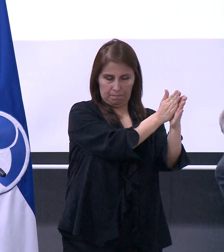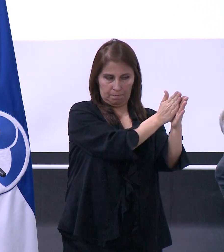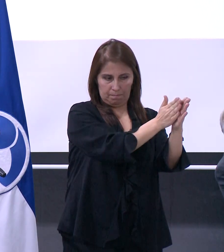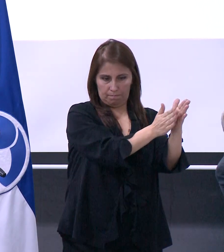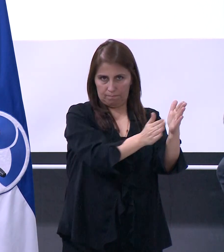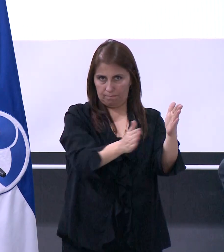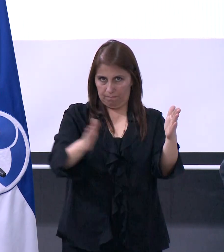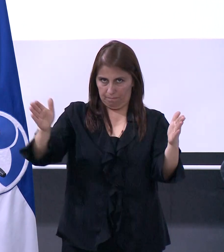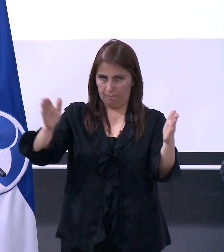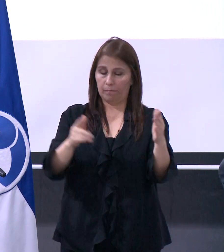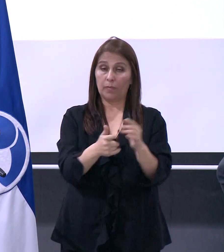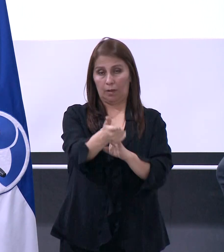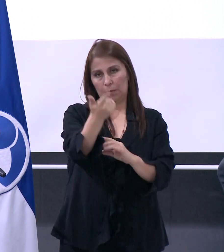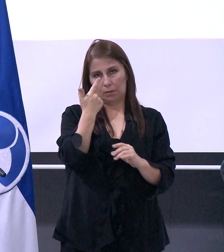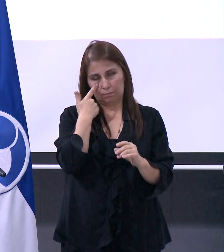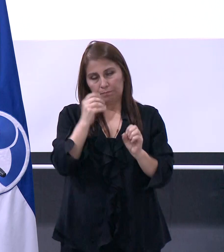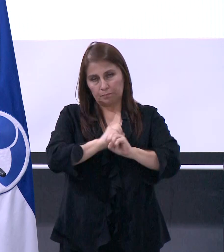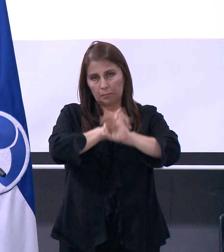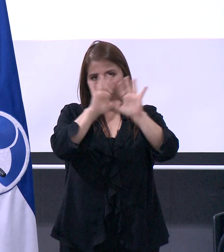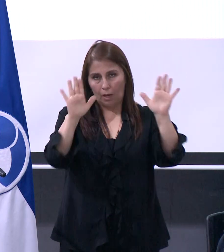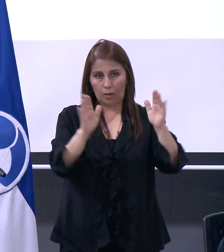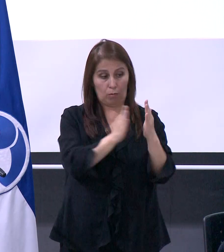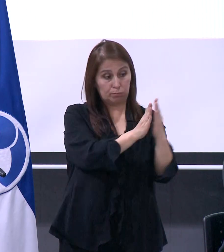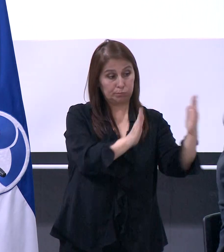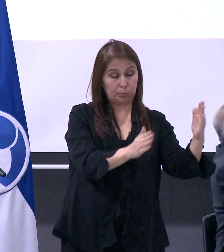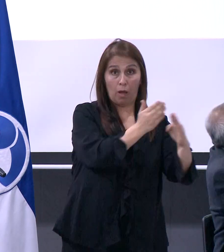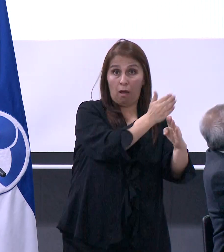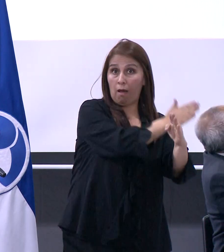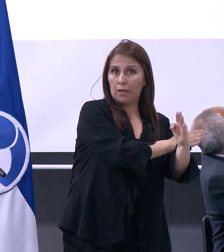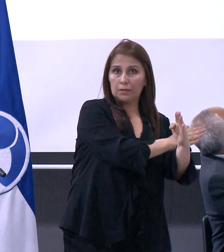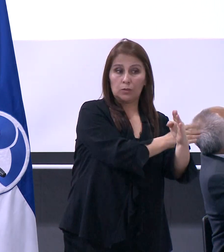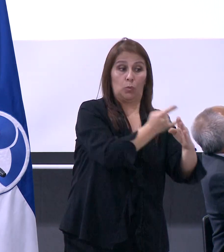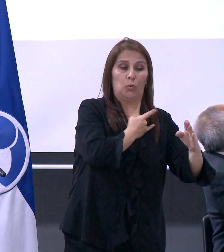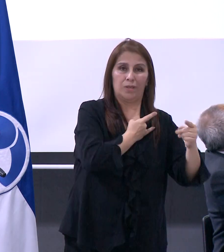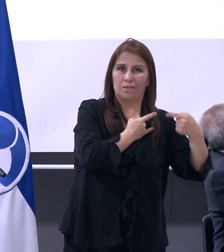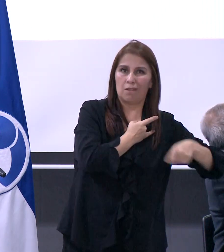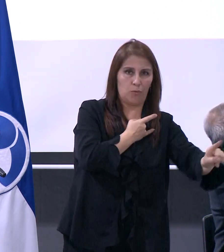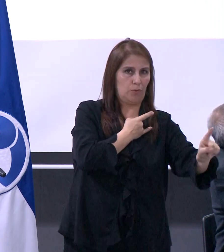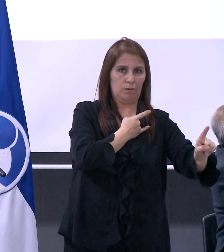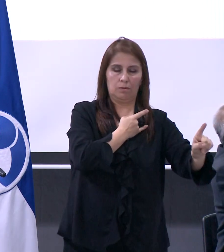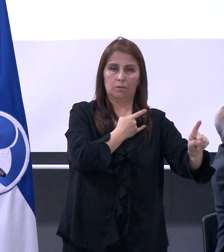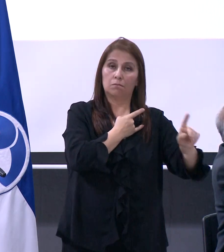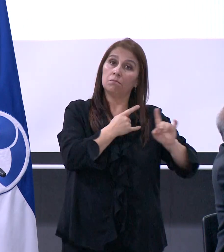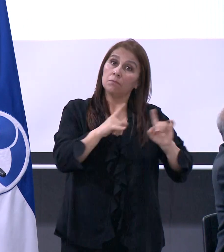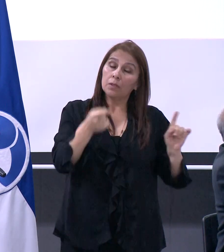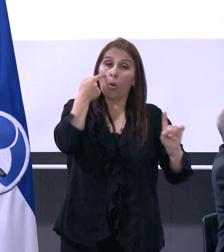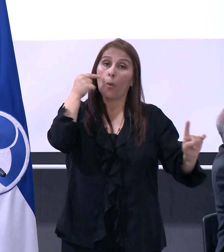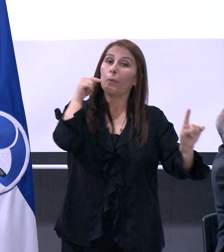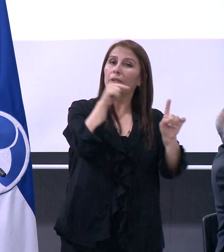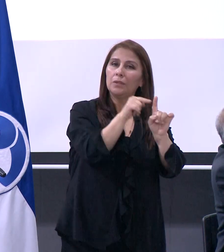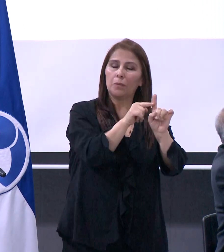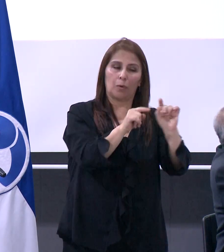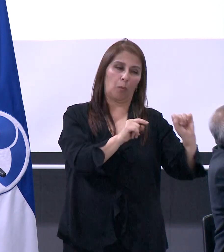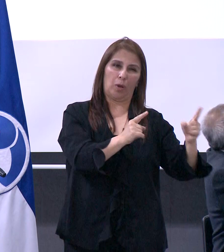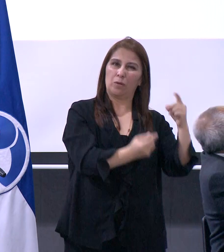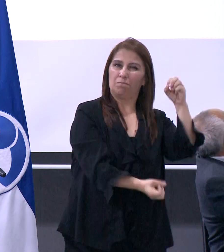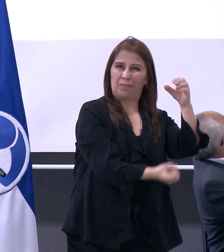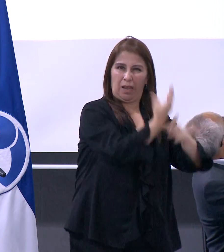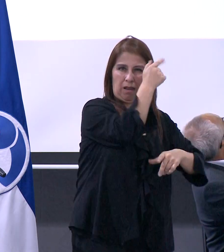aunque es claro que en su primera etapa no era universidad si tuvo el propósito desde el primer día